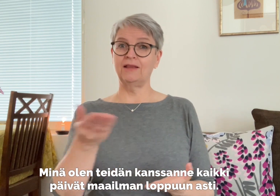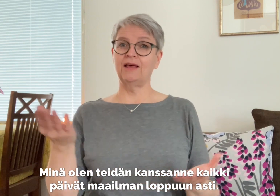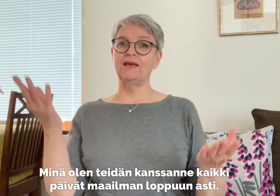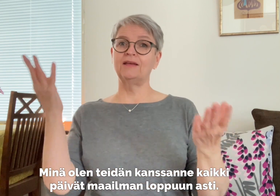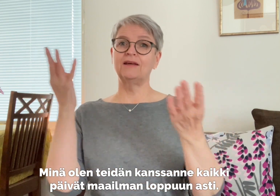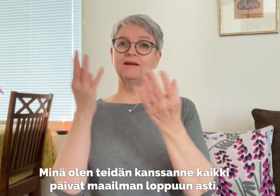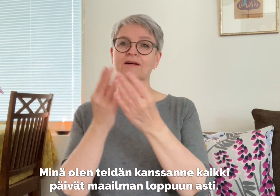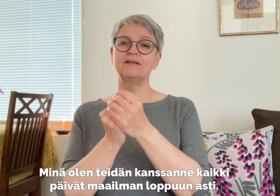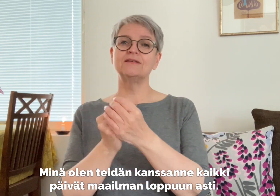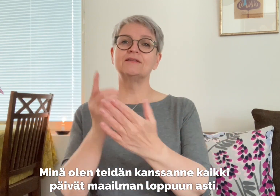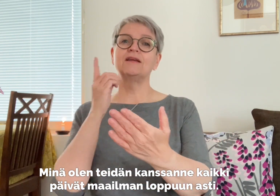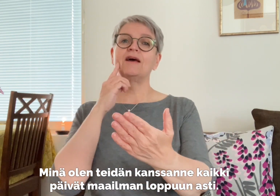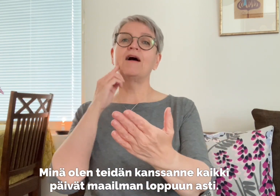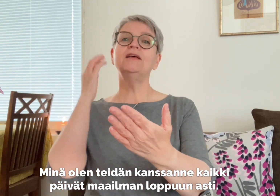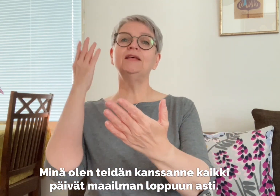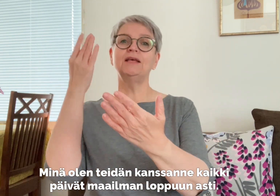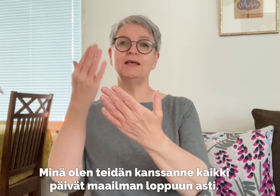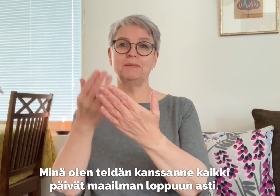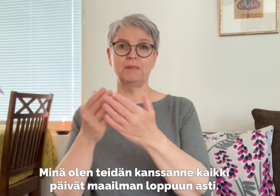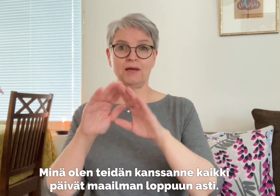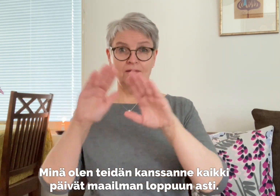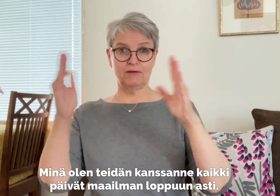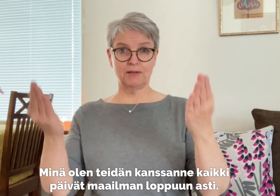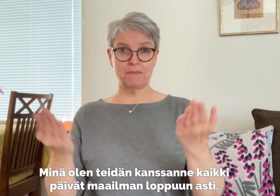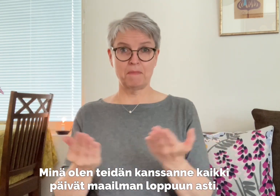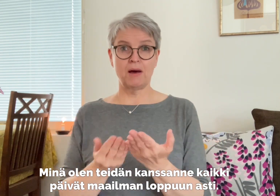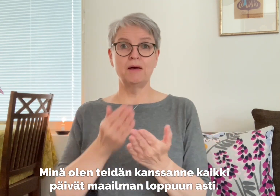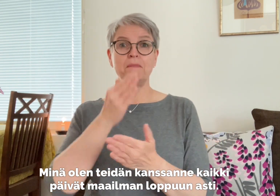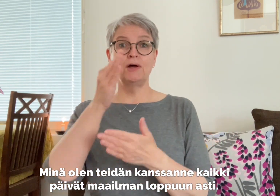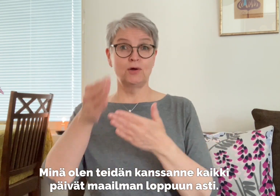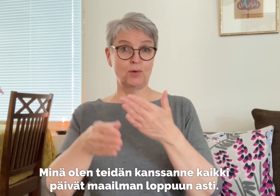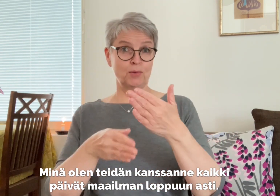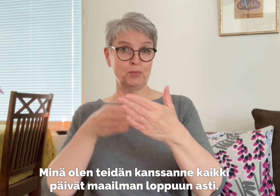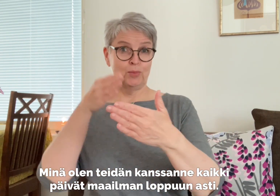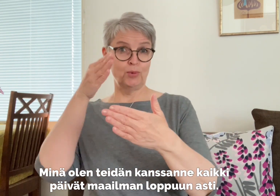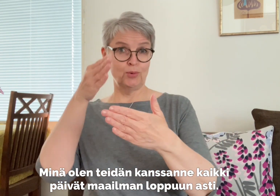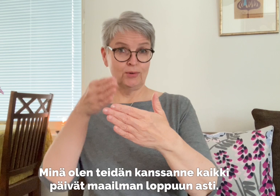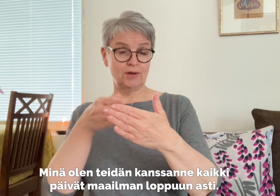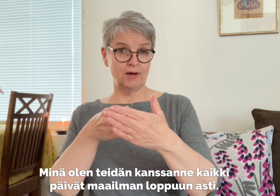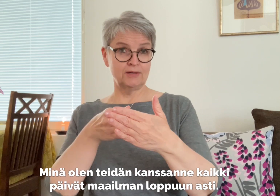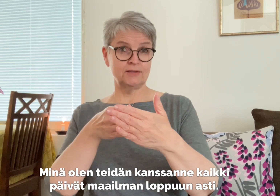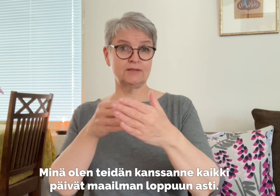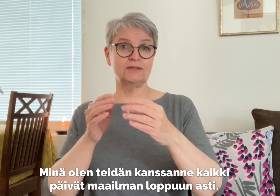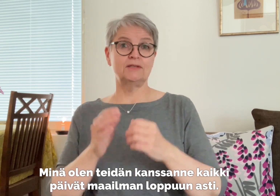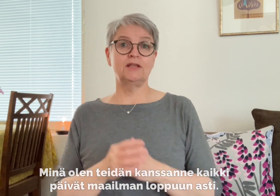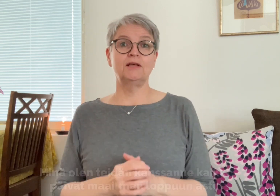Minä olen teidän kanssanne kaikki päivät maailman loppuun asti."